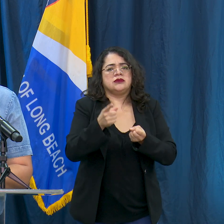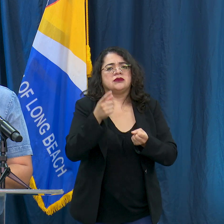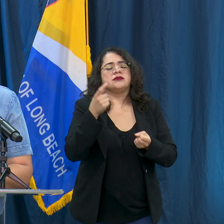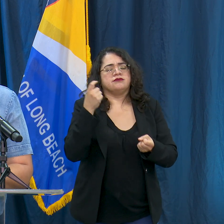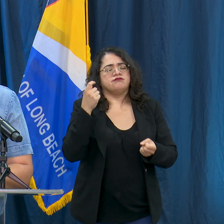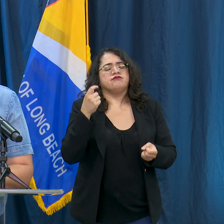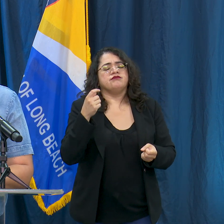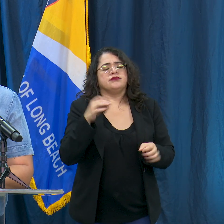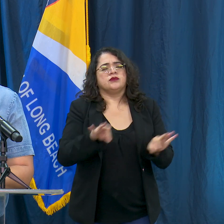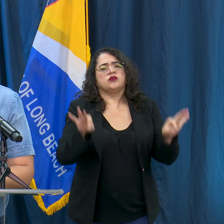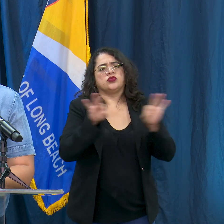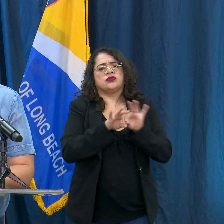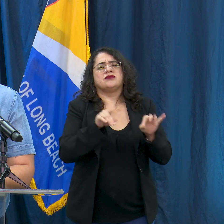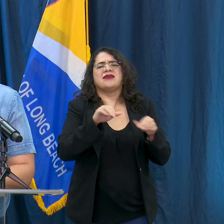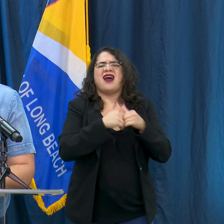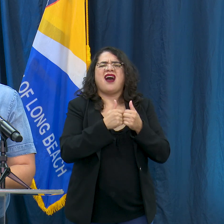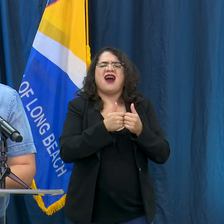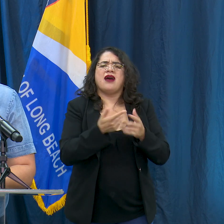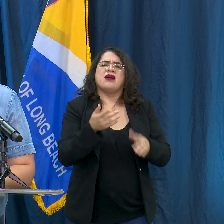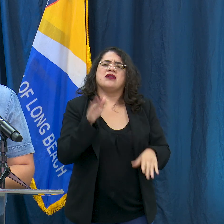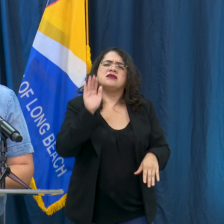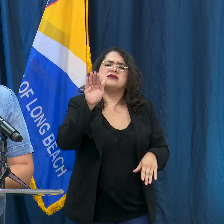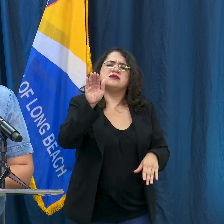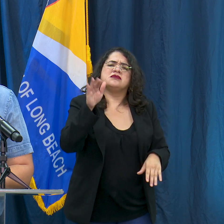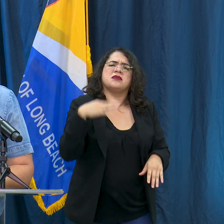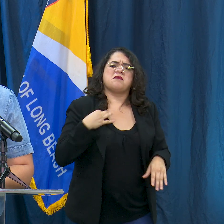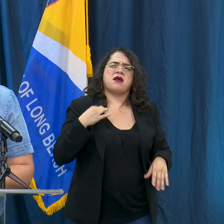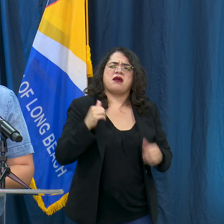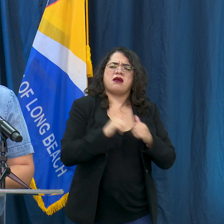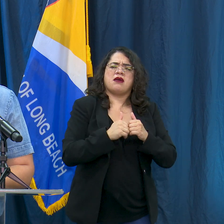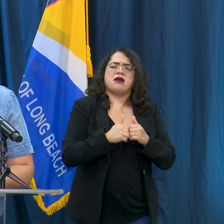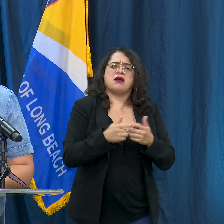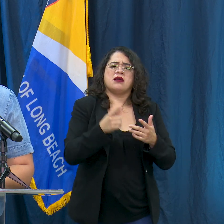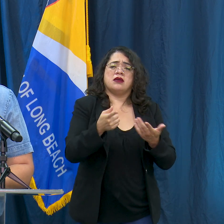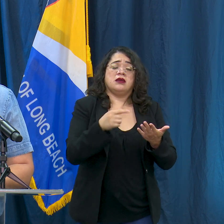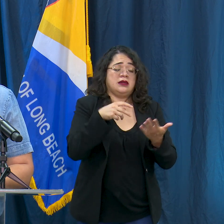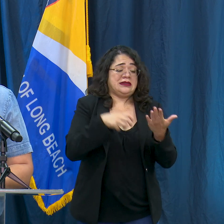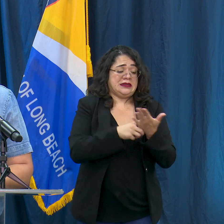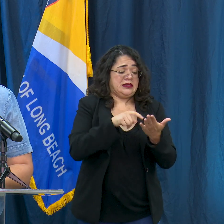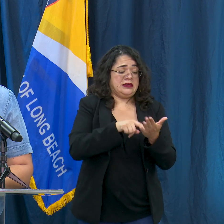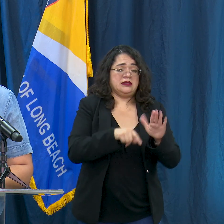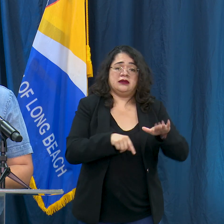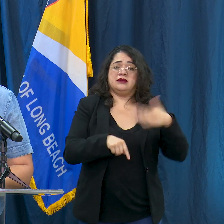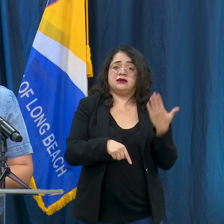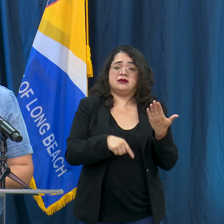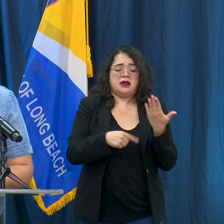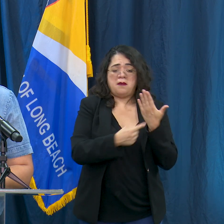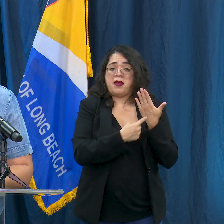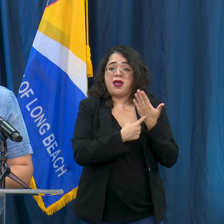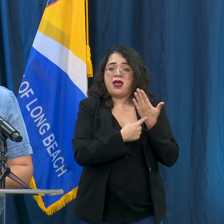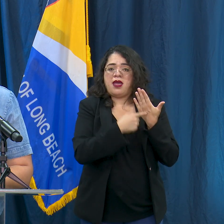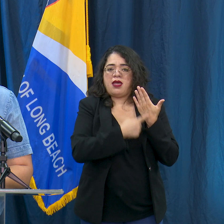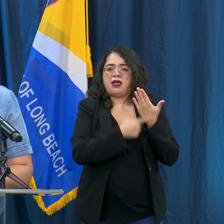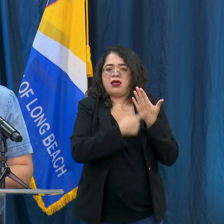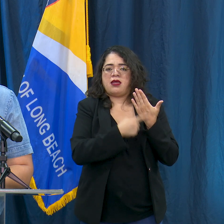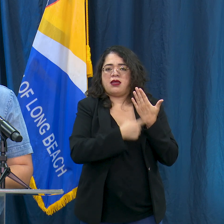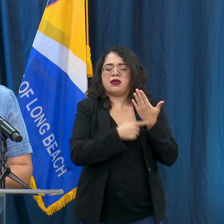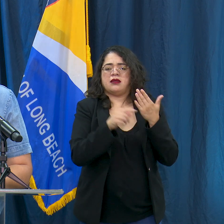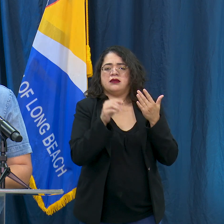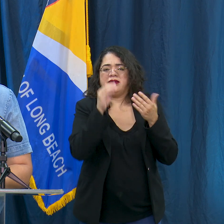de calles. Las instrucciones también están al lado de atrás de la multa que se deja o en la nota que se dejan en sus